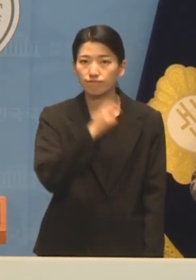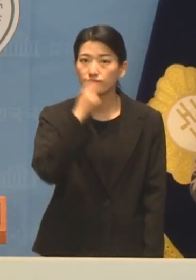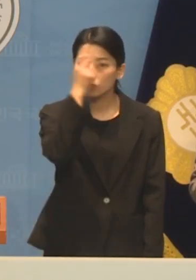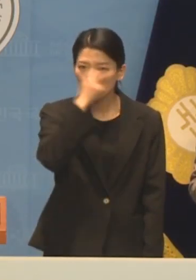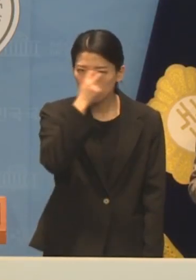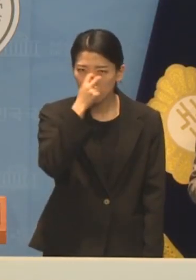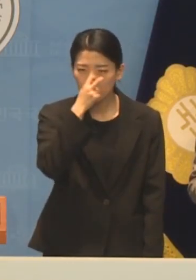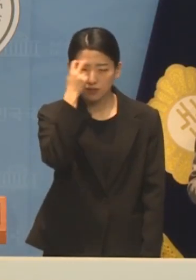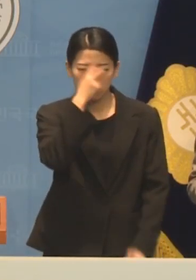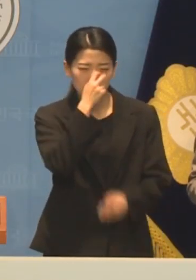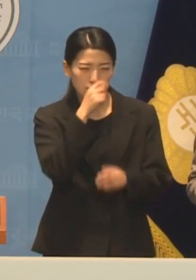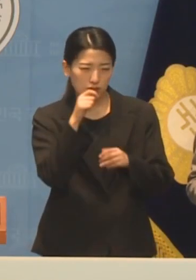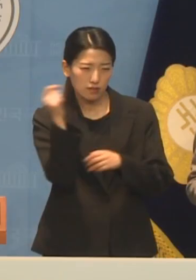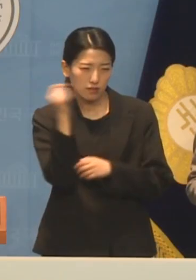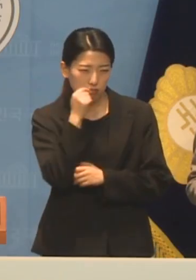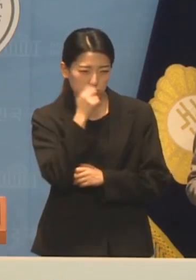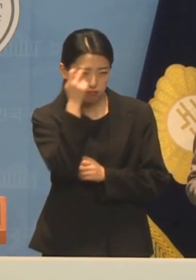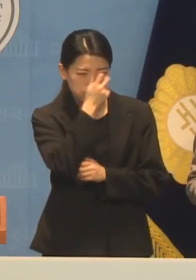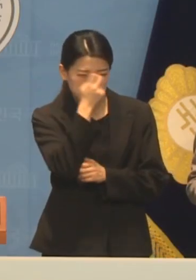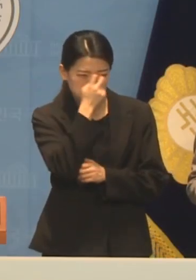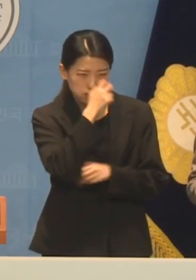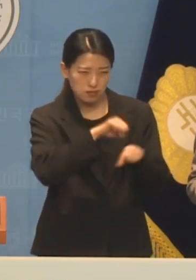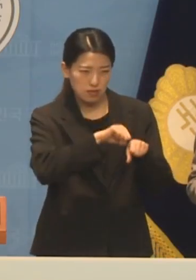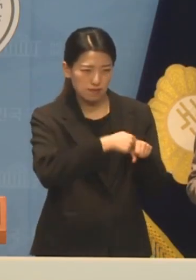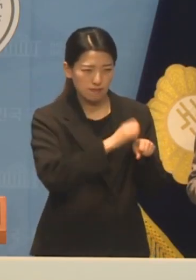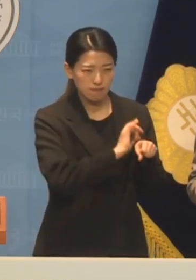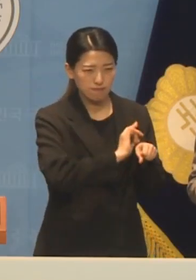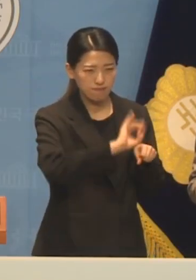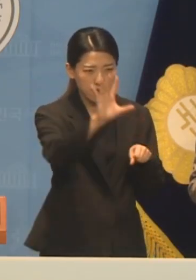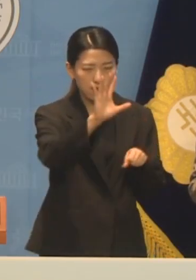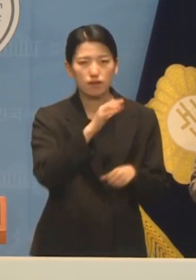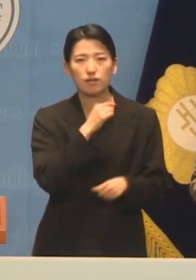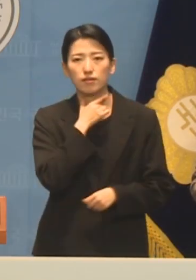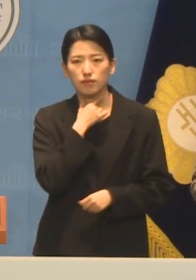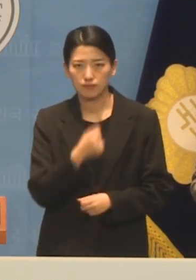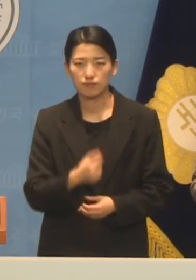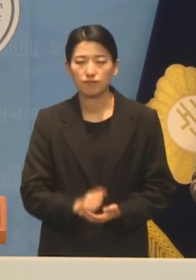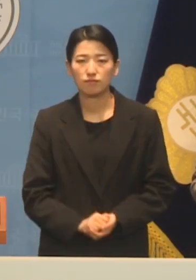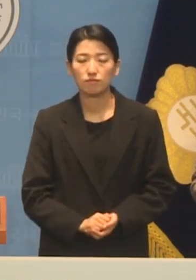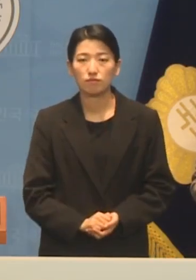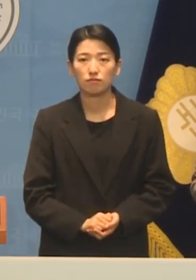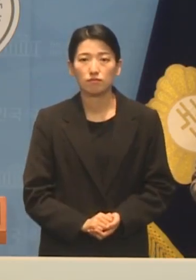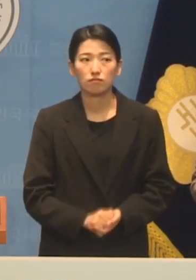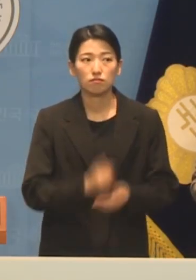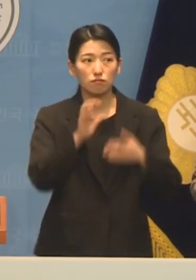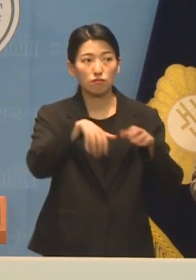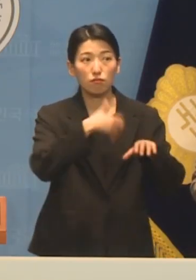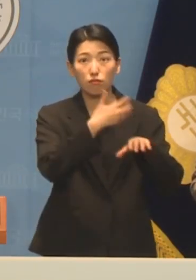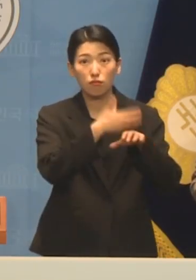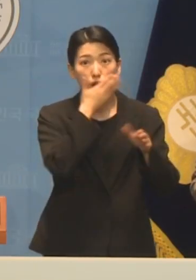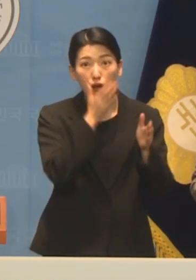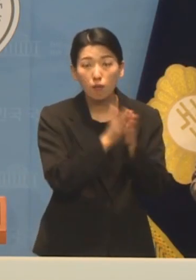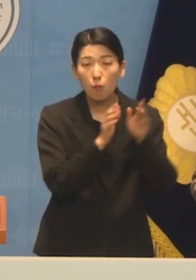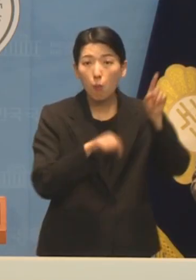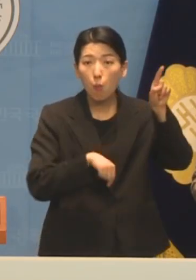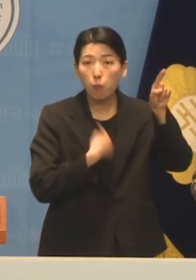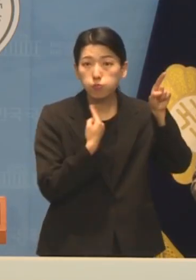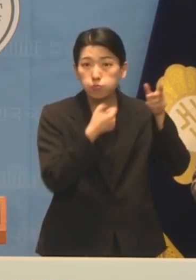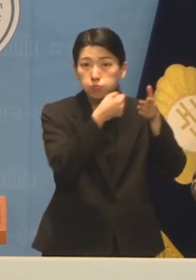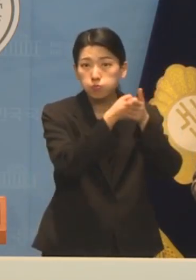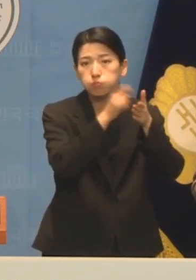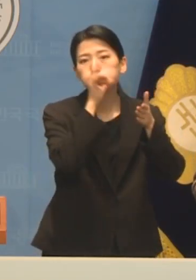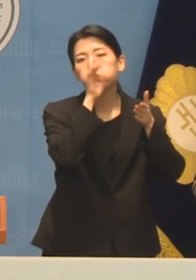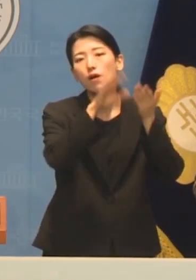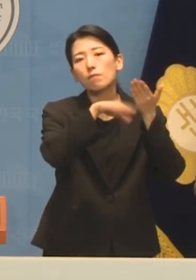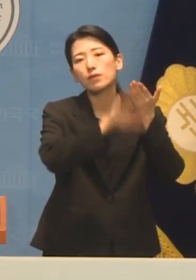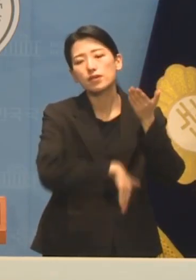범죄에 걸맞는 엄정한 처벌이 가해지기를 바랍니다. 내란은 결코 혼자서 벌어질 수 없는